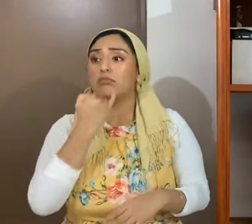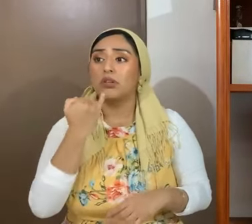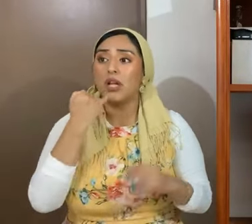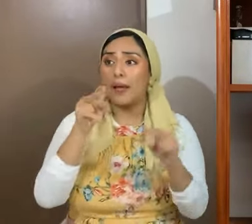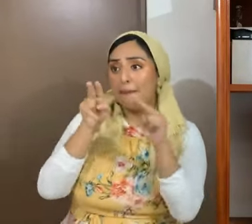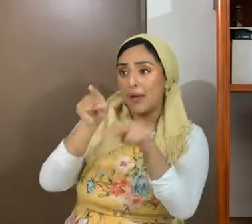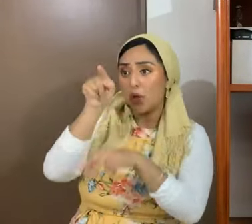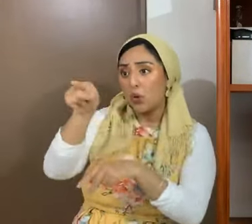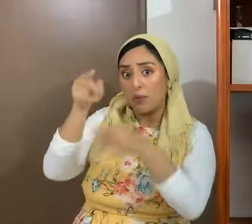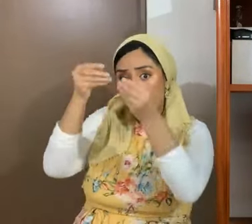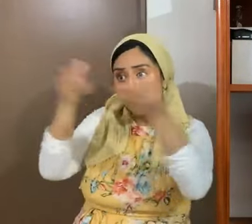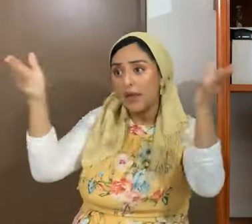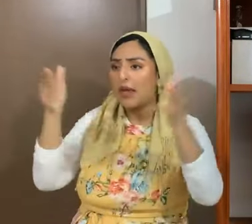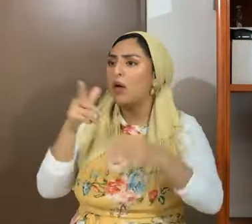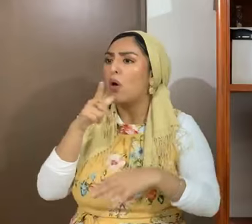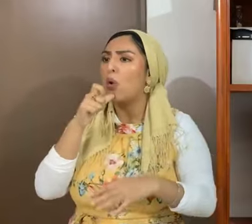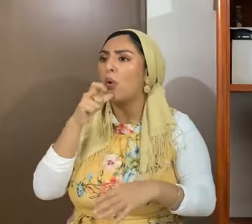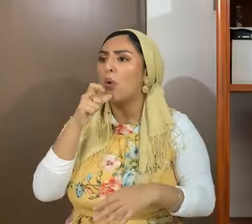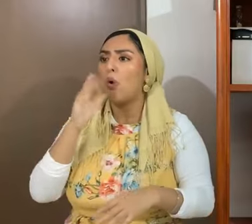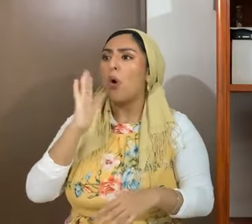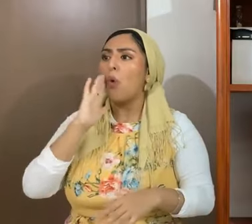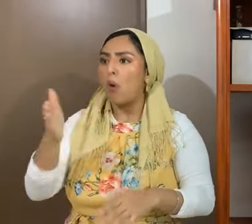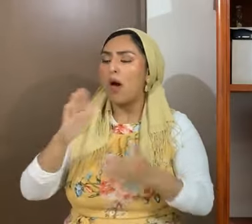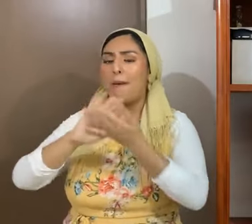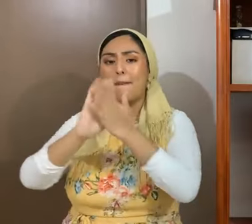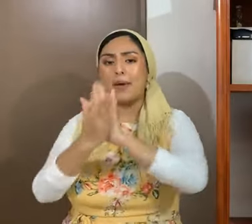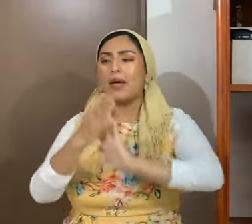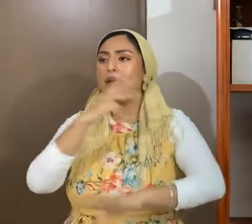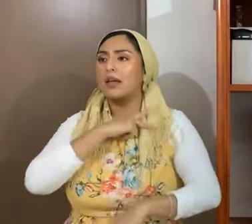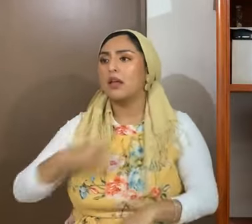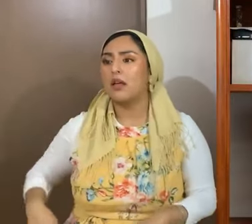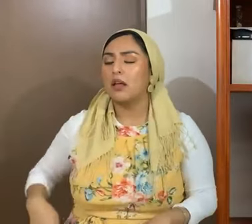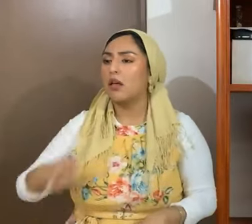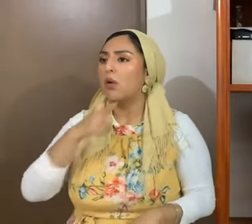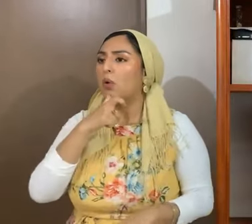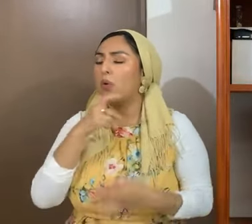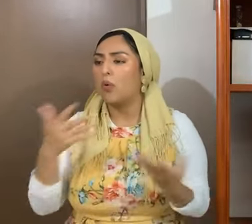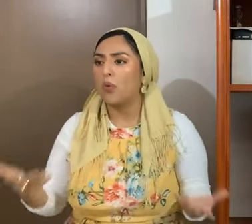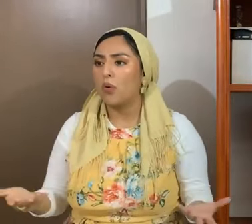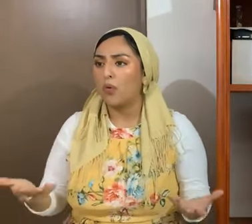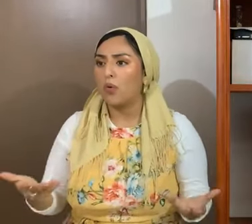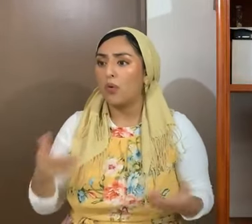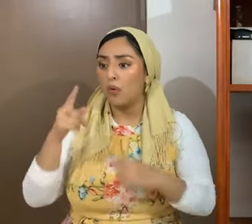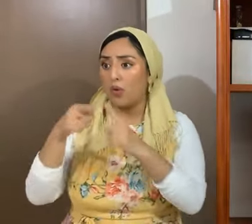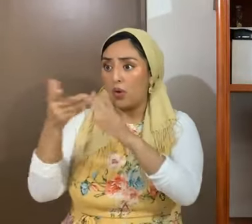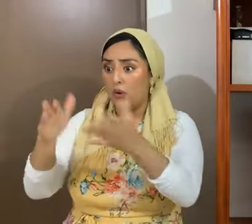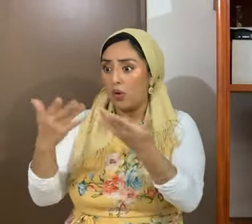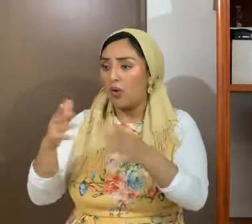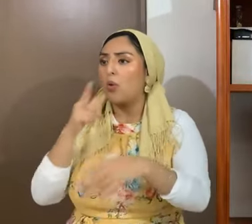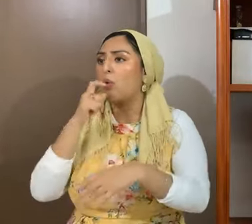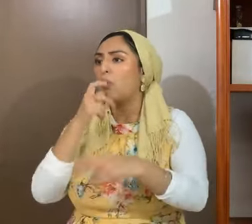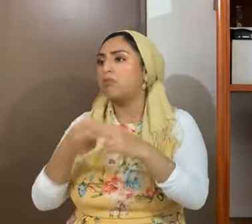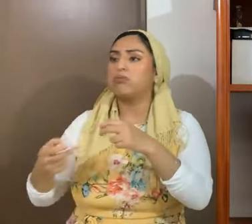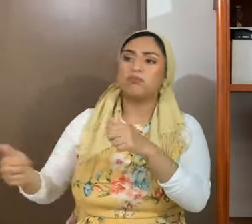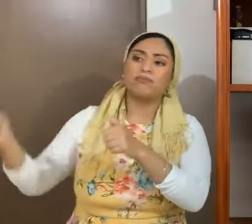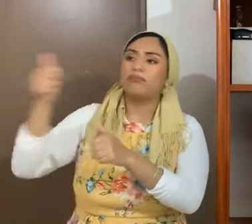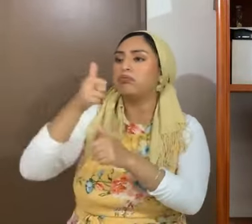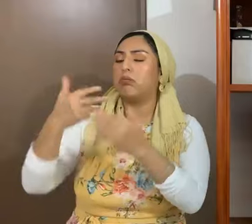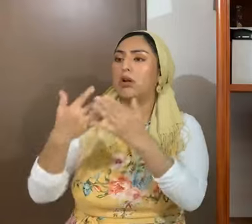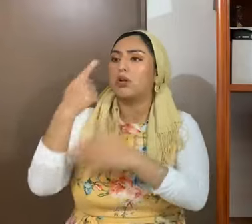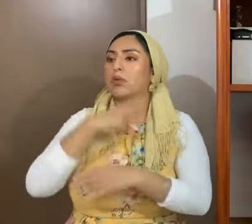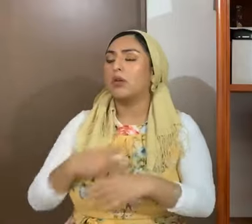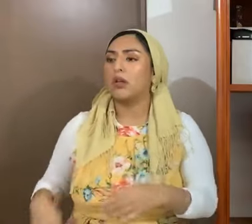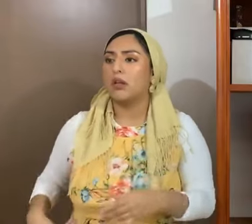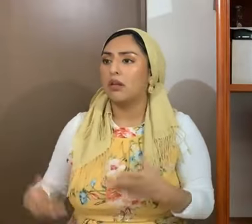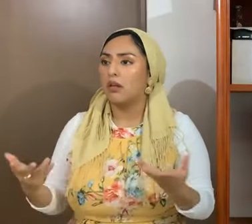en ti para que les declares quién se ha de sentar en el trono de mi Señor, el rey, después de él. Aquí esto también me llama